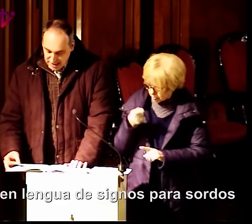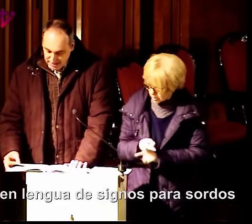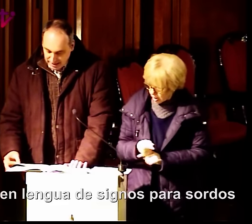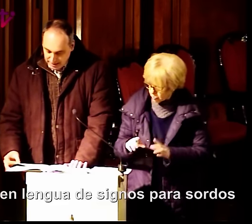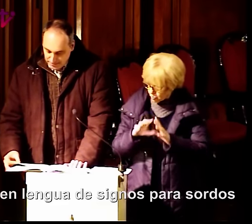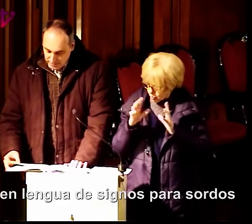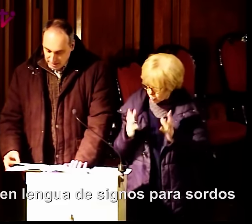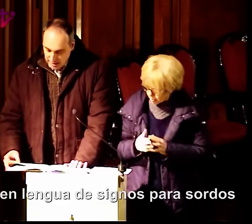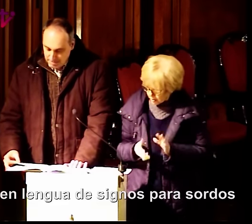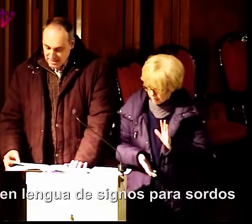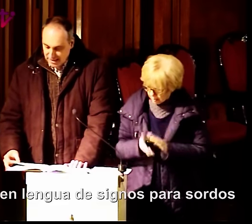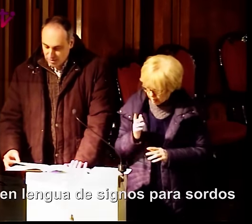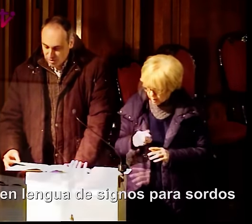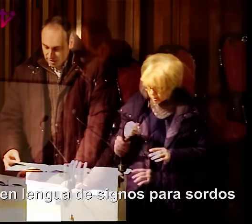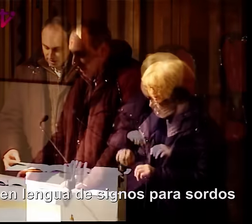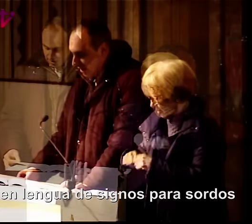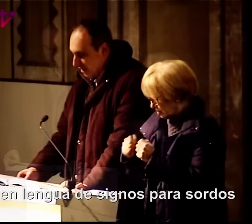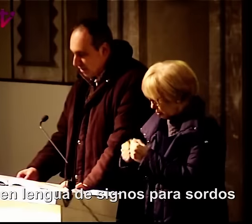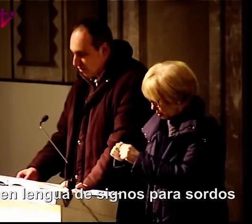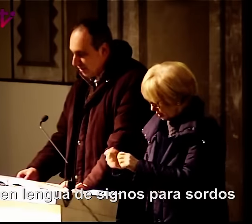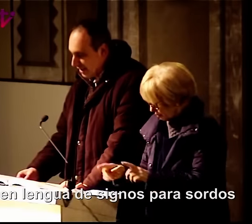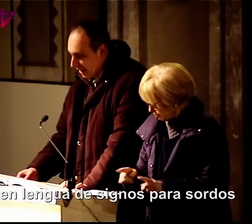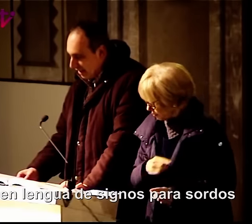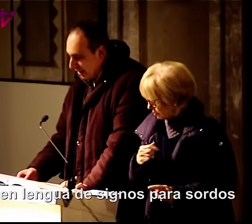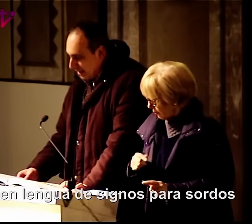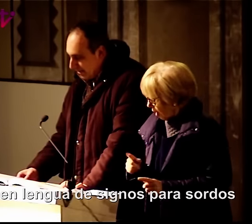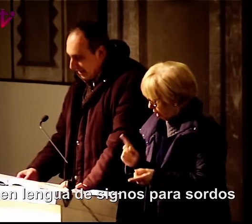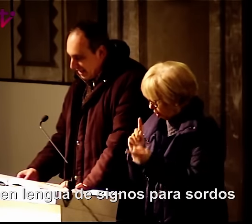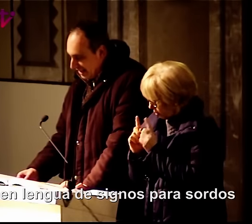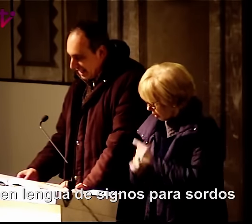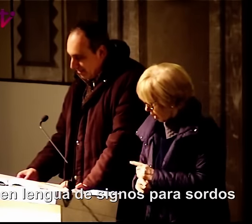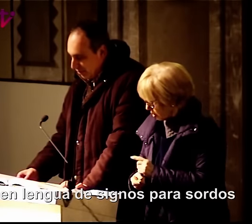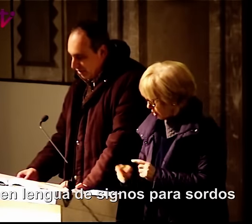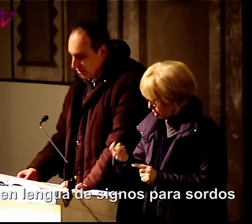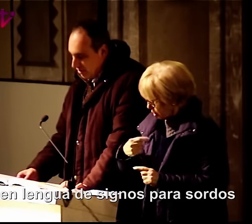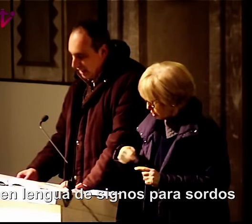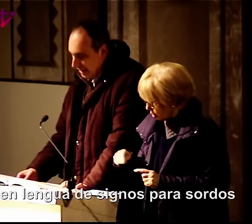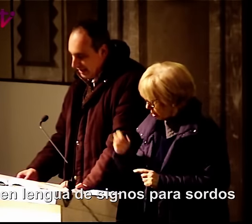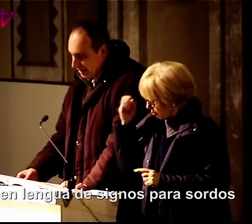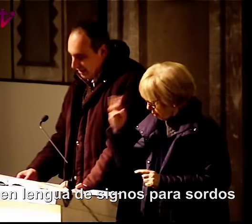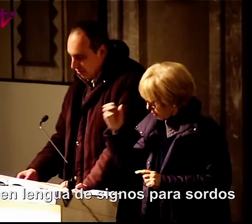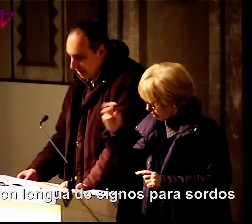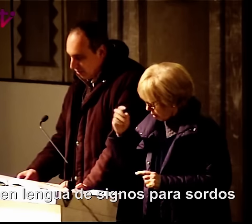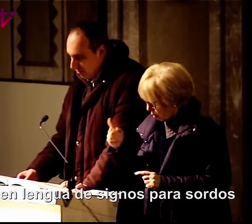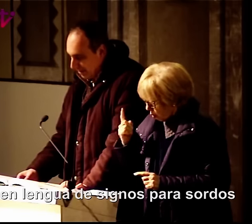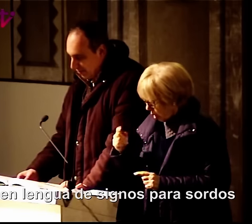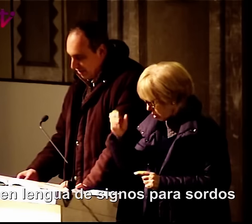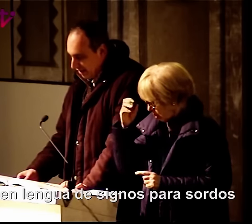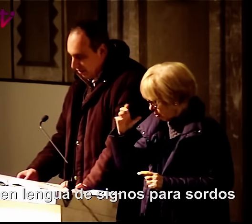divina, misteriosa, escondida, predestinada por Dios antes de los siglos para nuestra gloria.